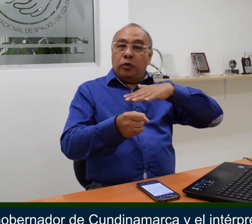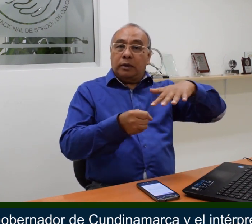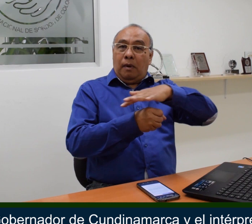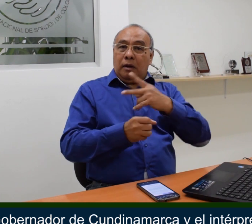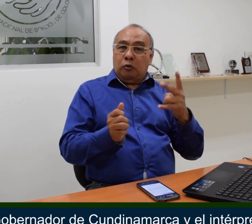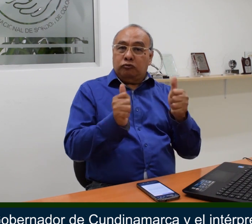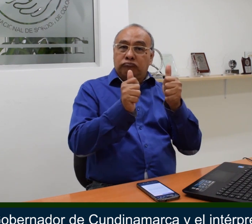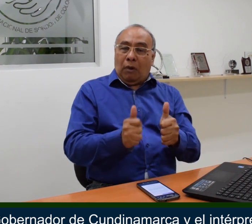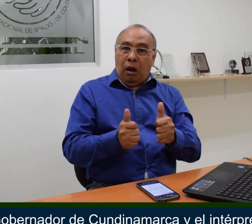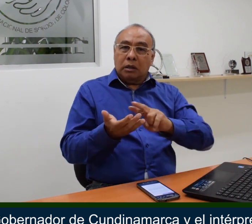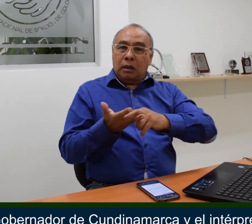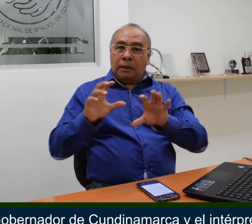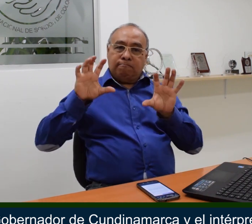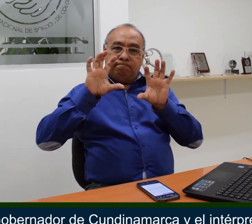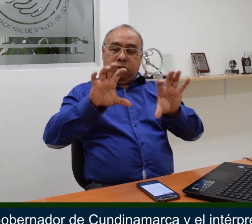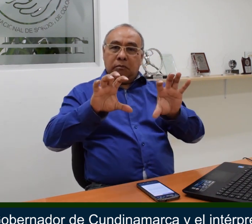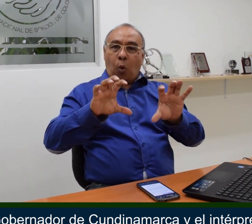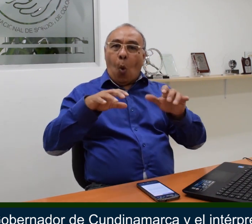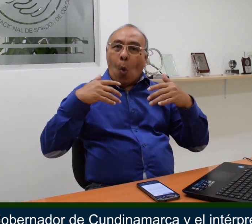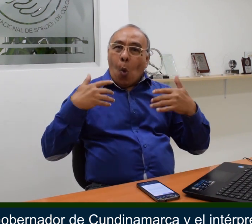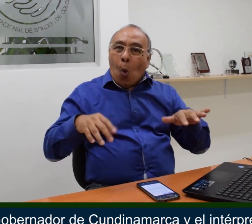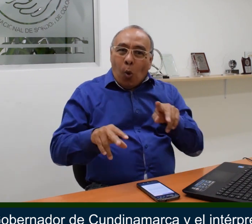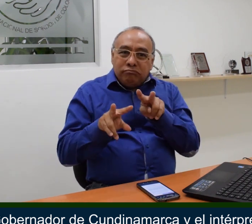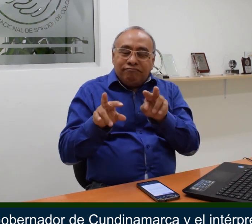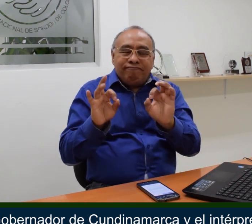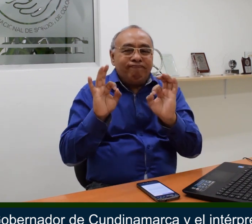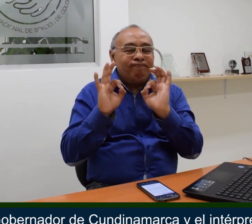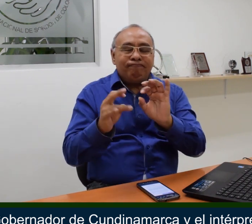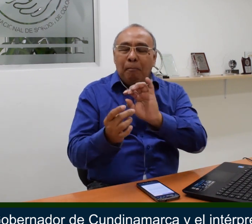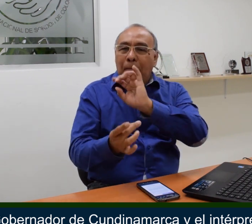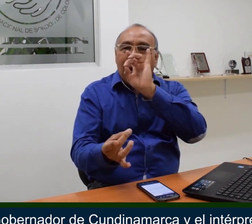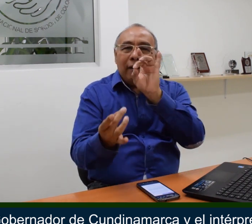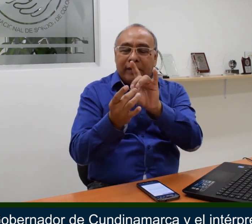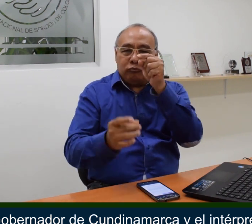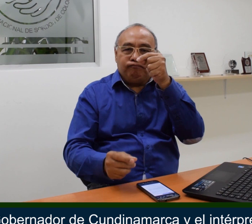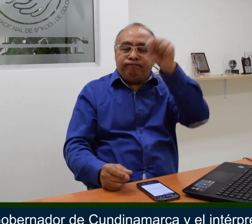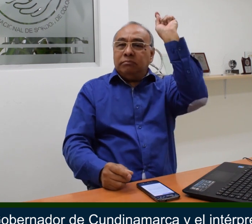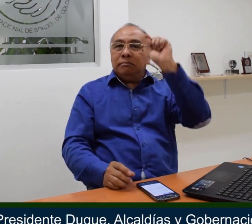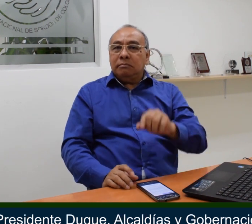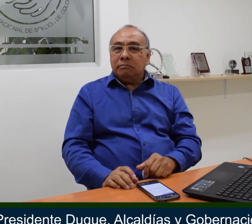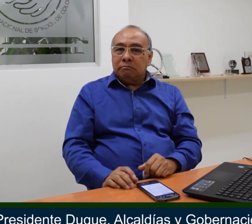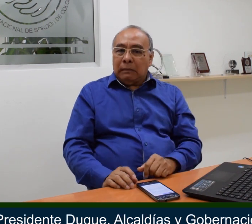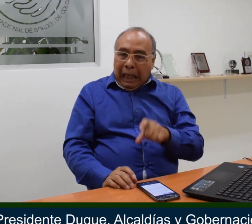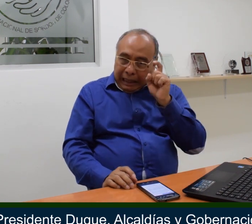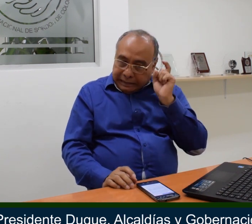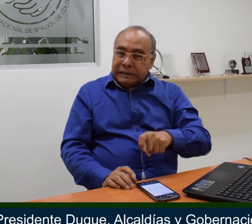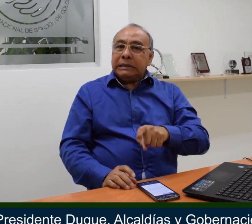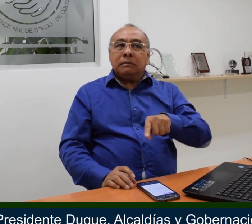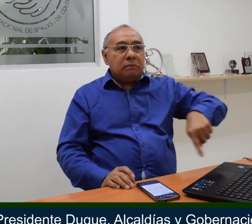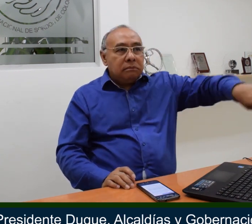Cundinamarca y el intérprete en media pantalla. ¡Wow! ¡Perfecto! ¡Así debe ser! El presidente Duque,